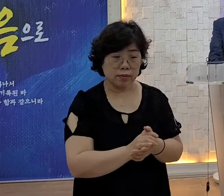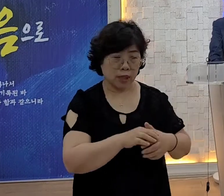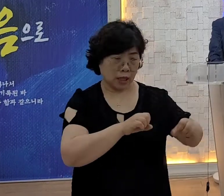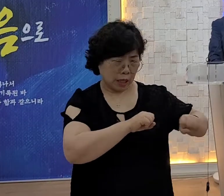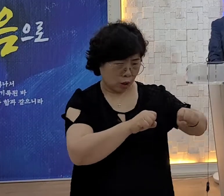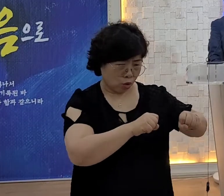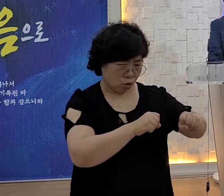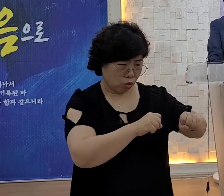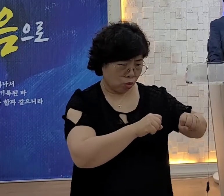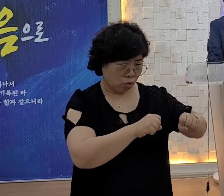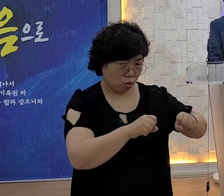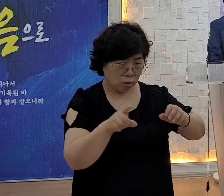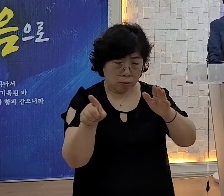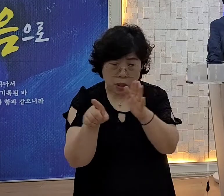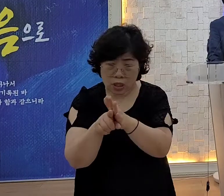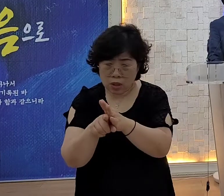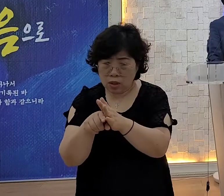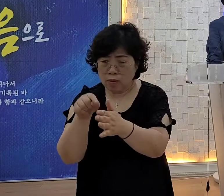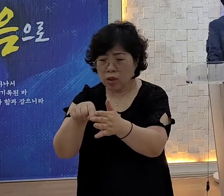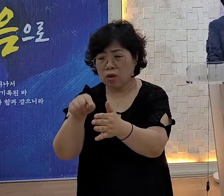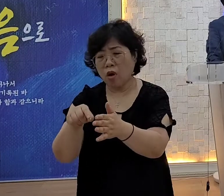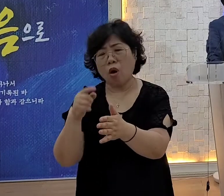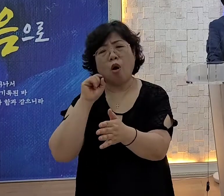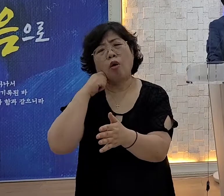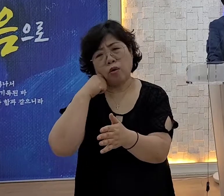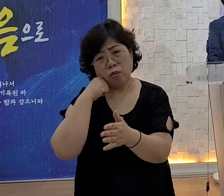행위보다도 믿음이 훨씬 더 어려운 문제겠구나.